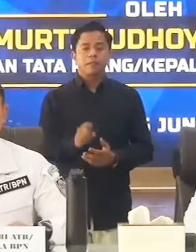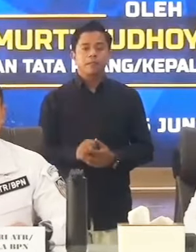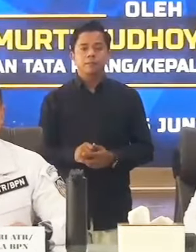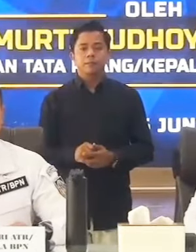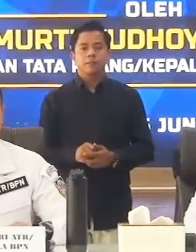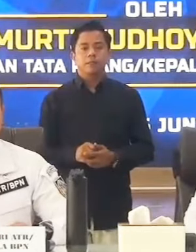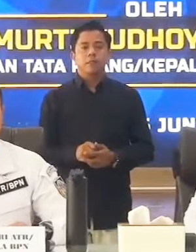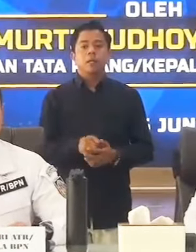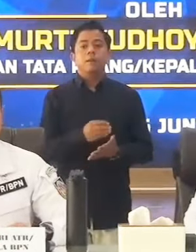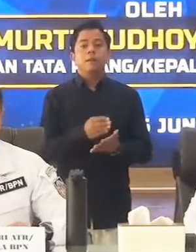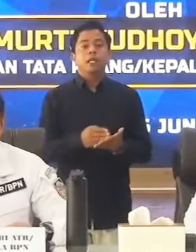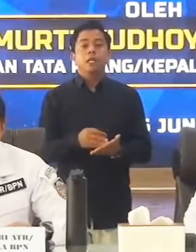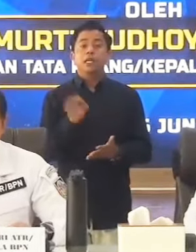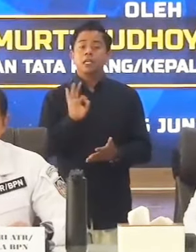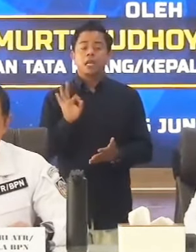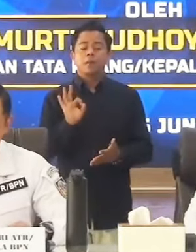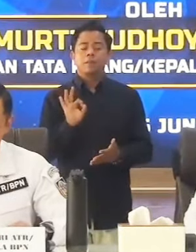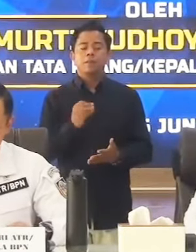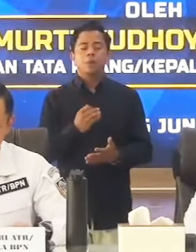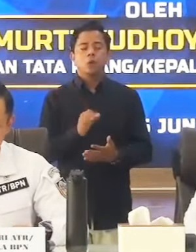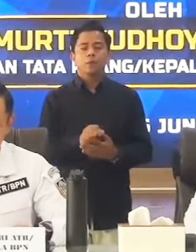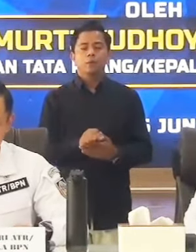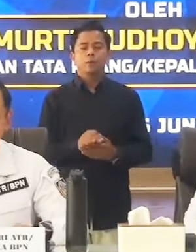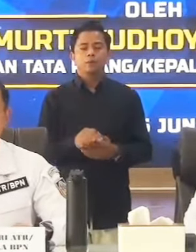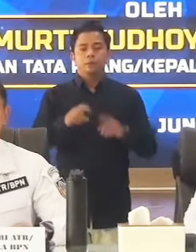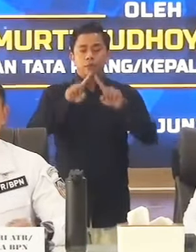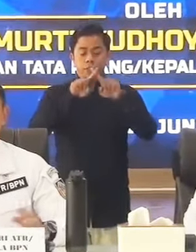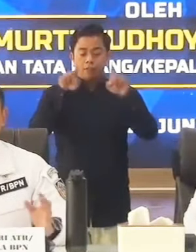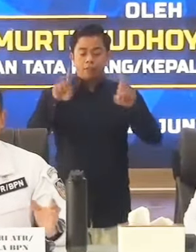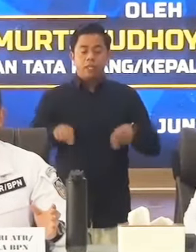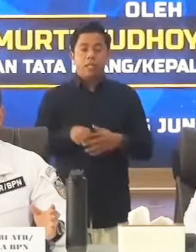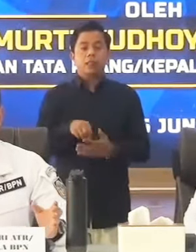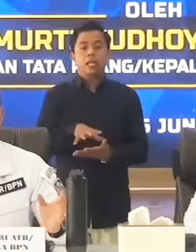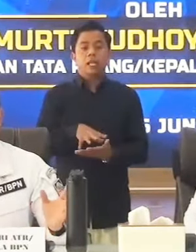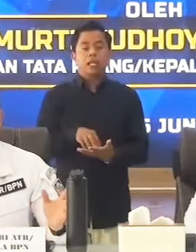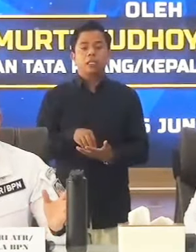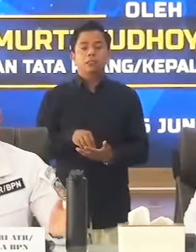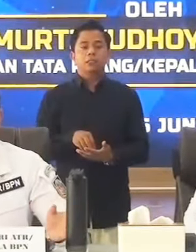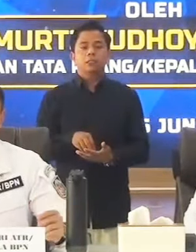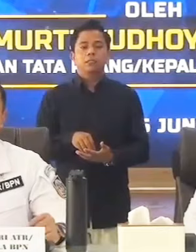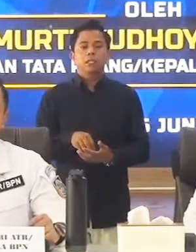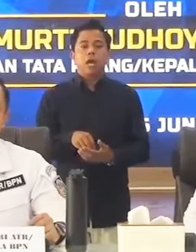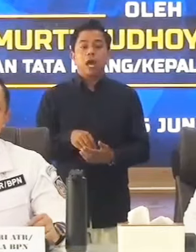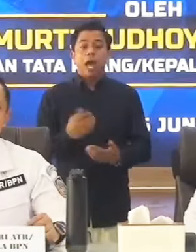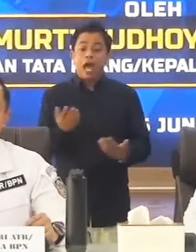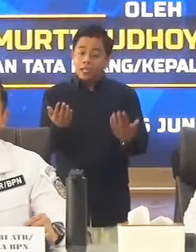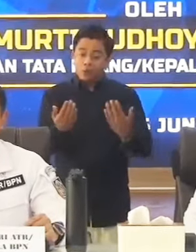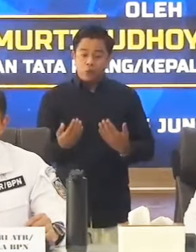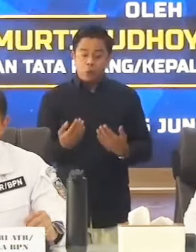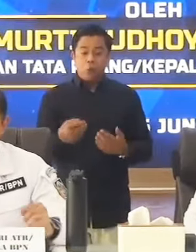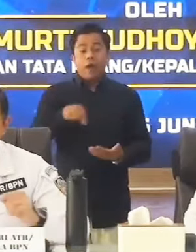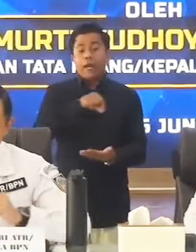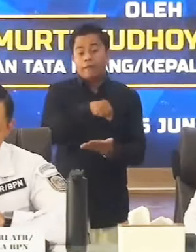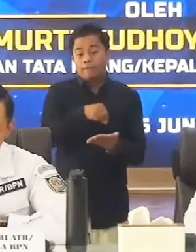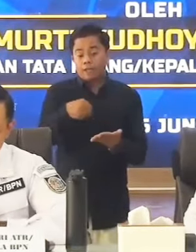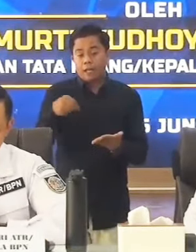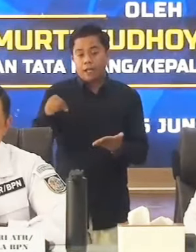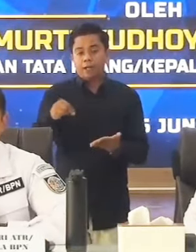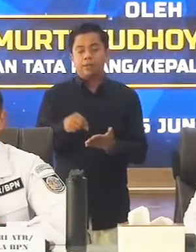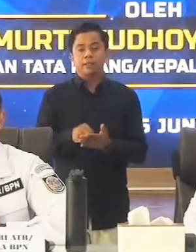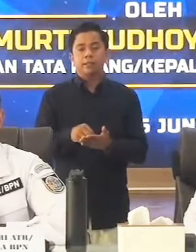Bagi yang belum memiliki sertifikat tanah, segera daftarkanlah tanah bapak dan ibu